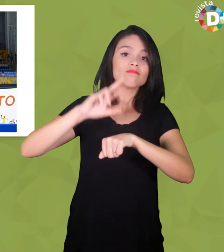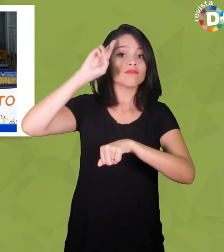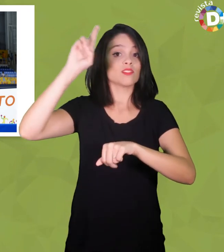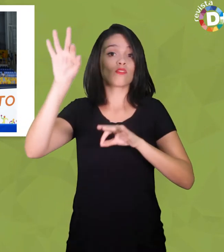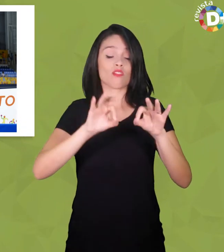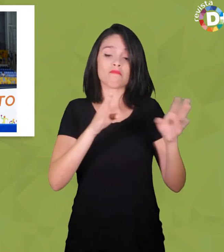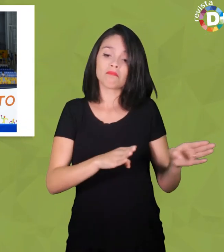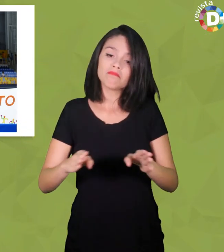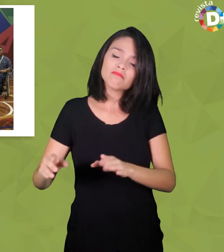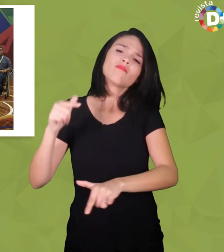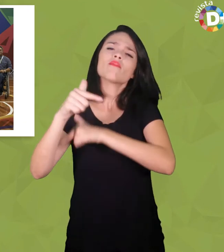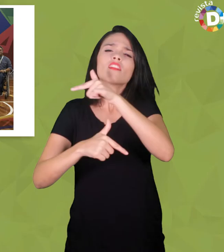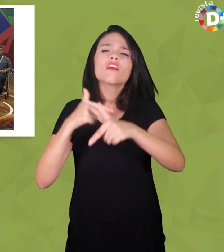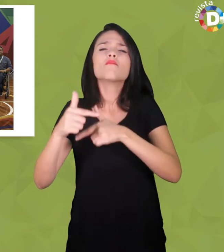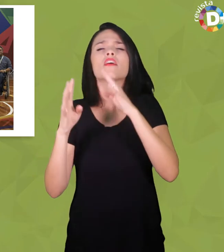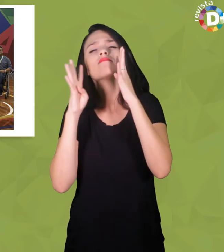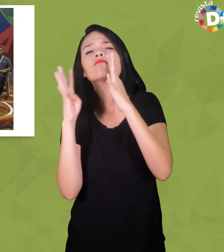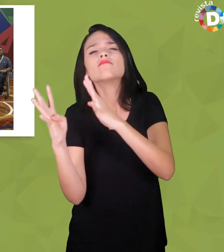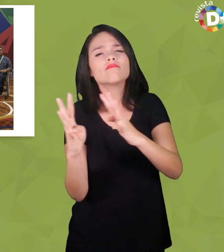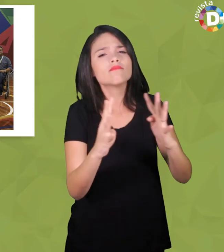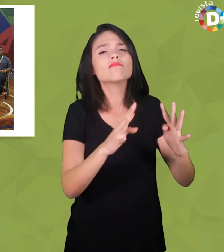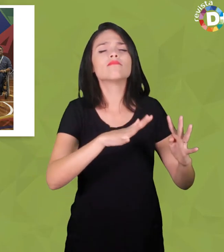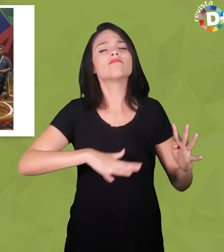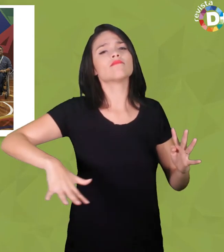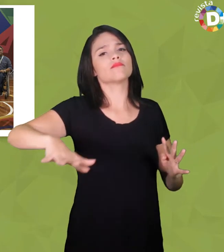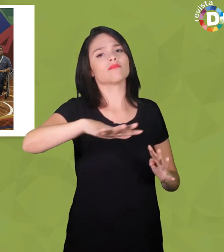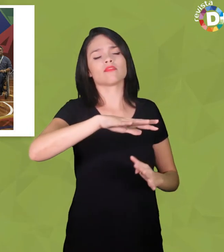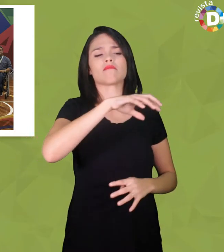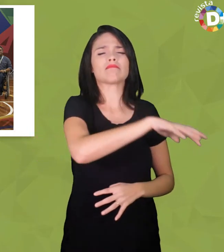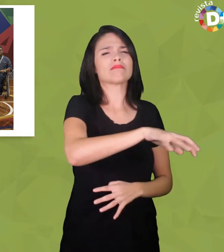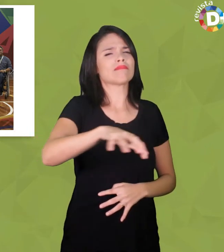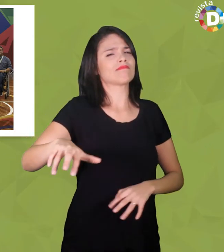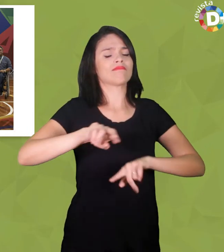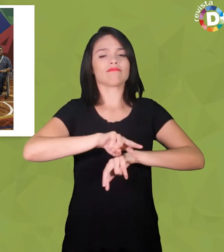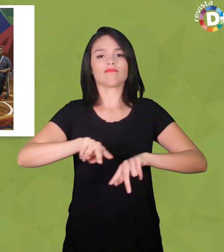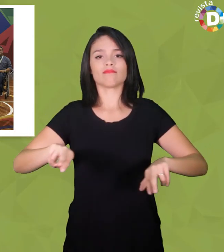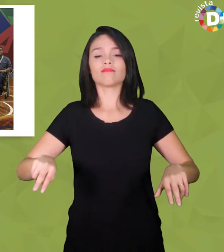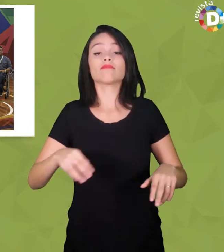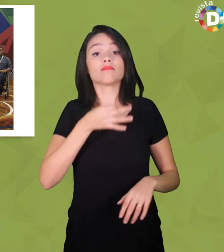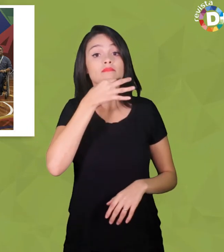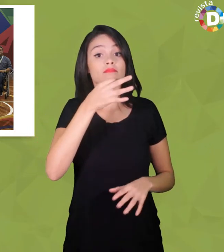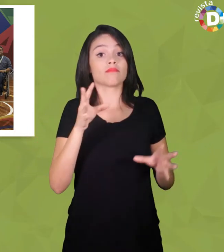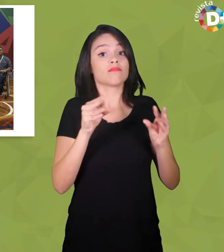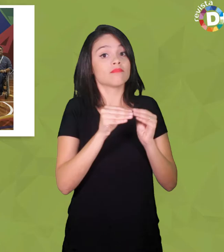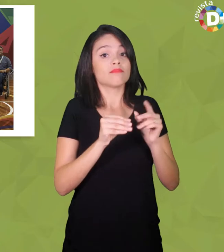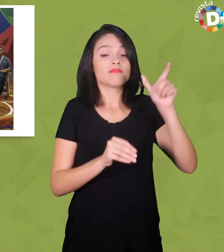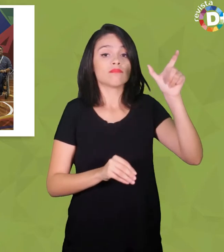e atenção destinada a todas as áreas completou o presidente da